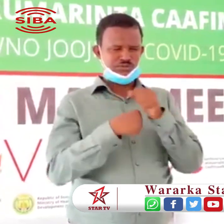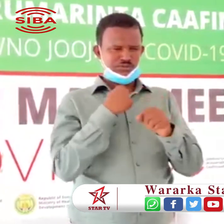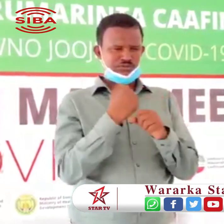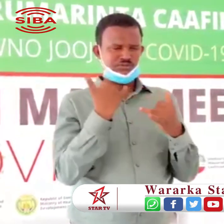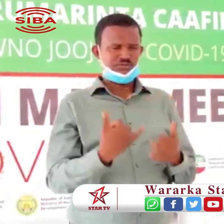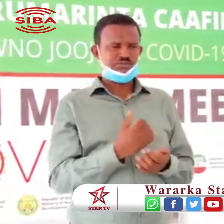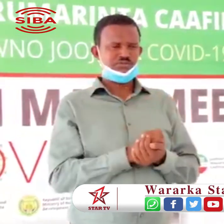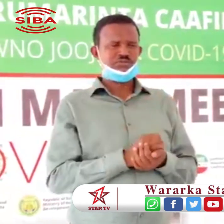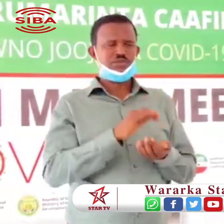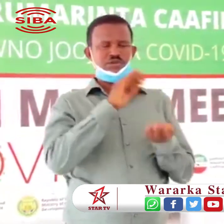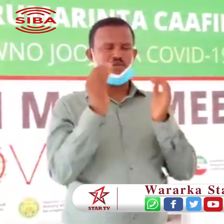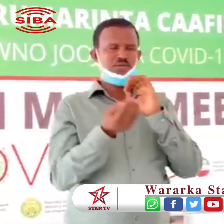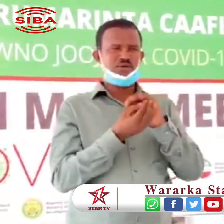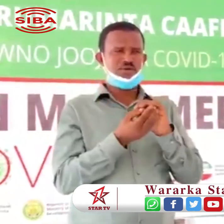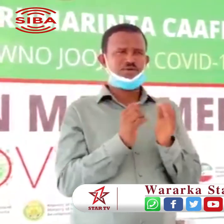Dhammaan